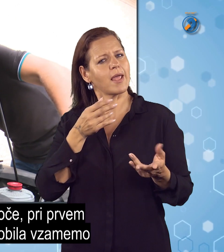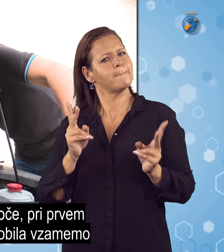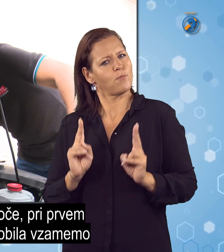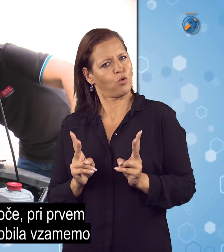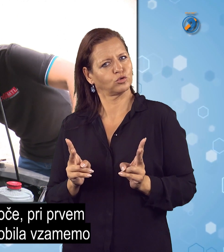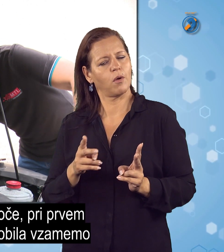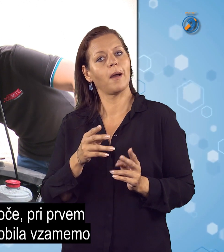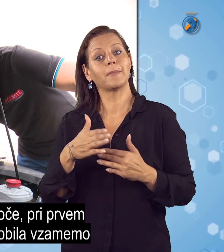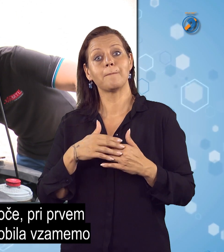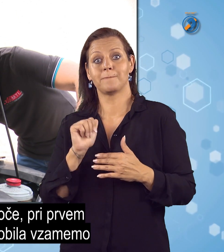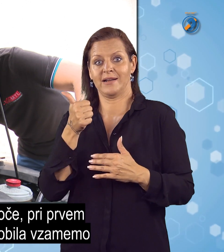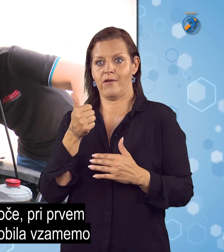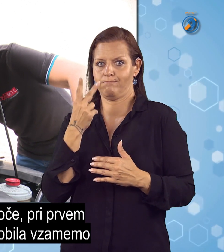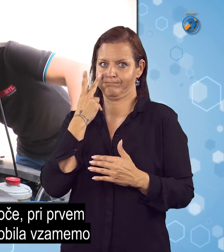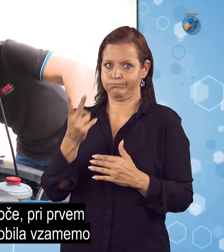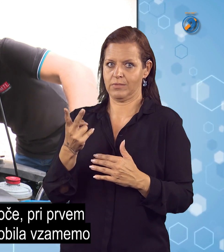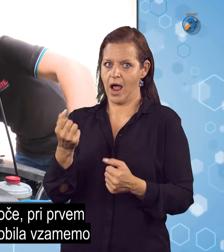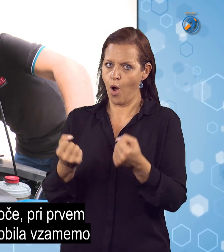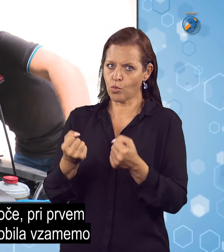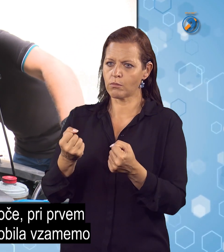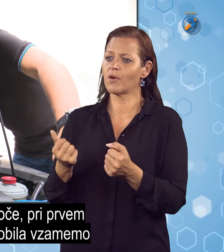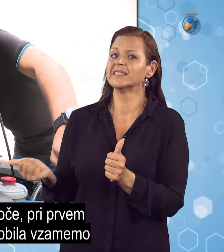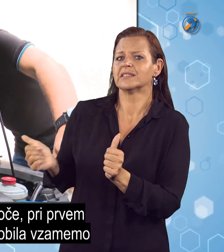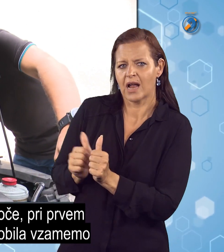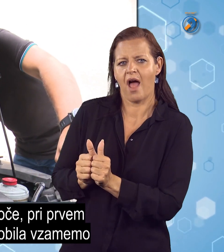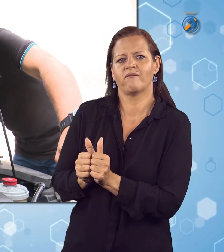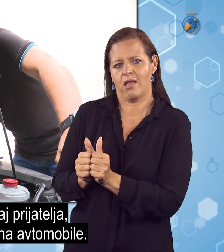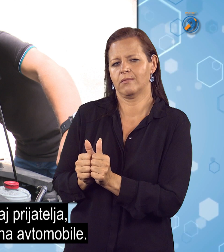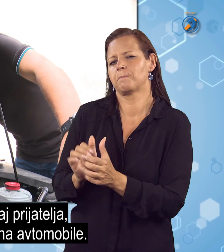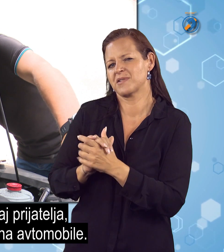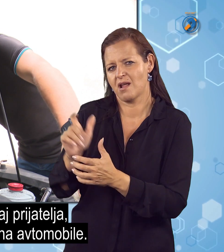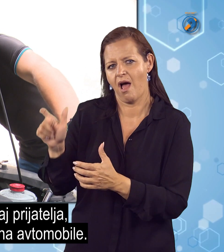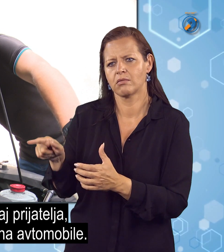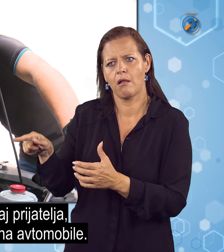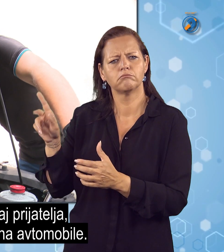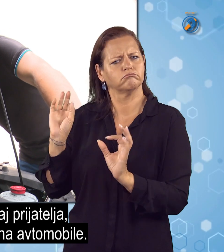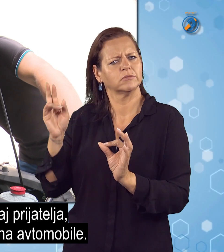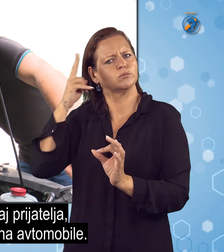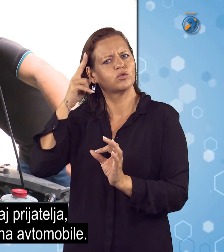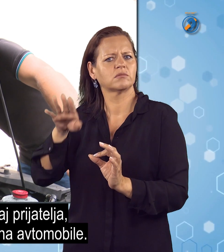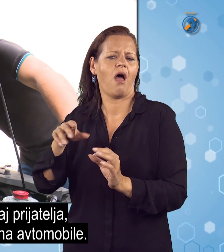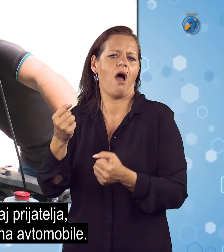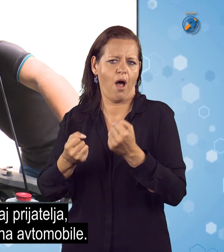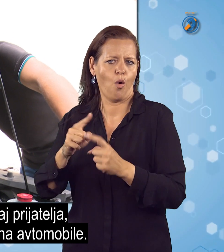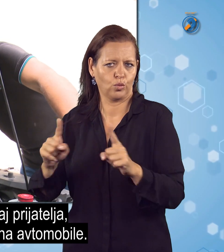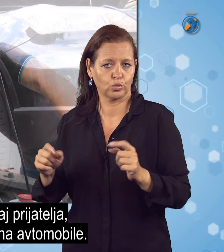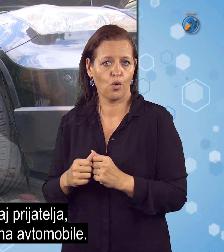Če je le mogoče pri prvem ogledu avtomobila, vzamemo s seboj vsaj prijatelja, ki se spozna na